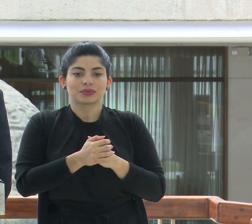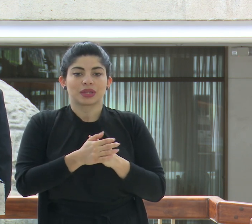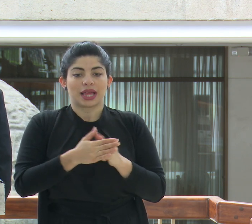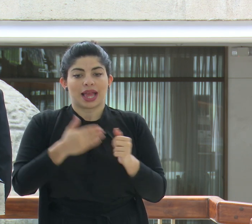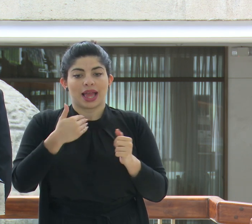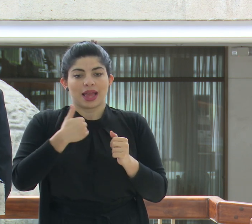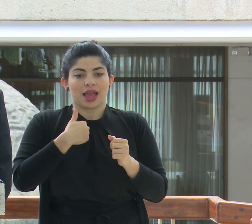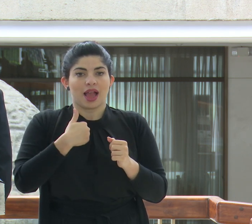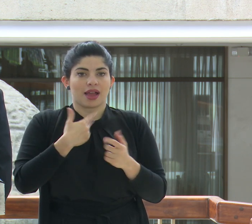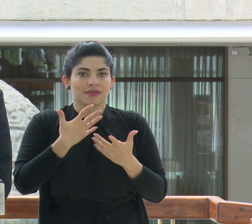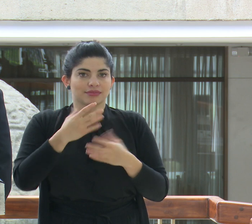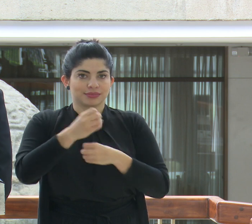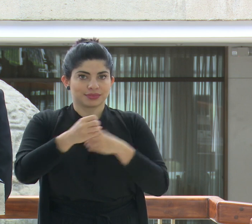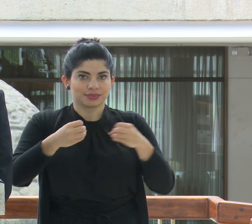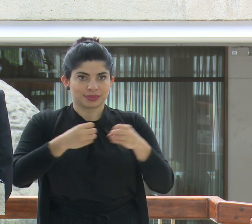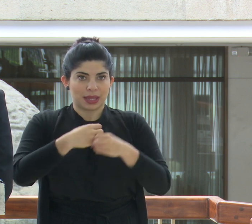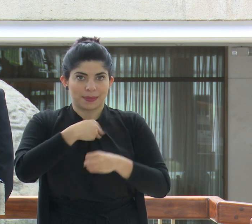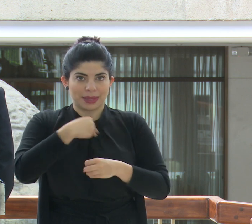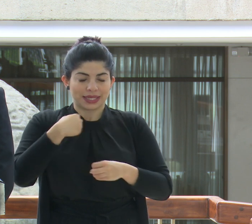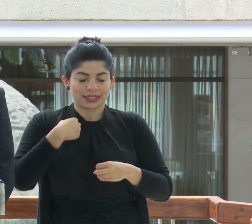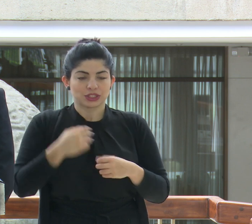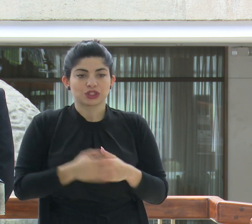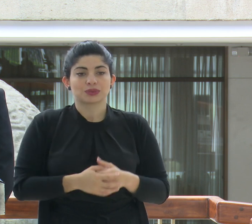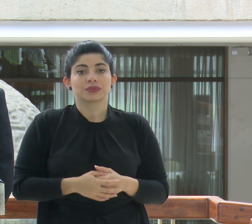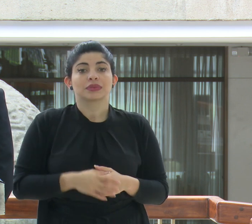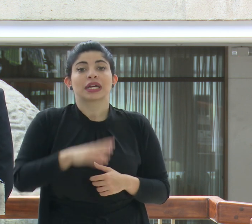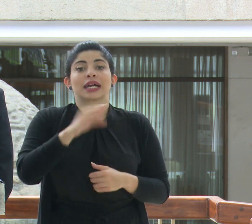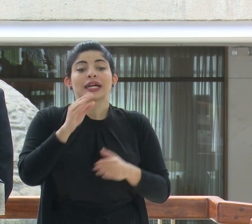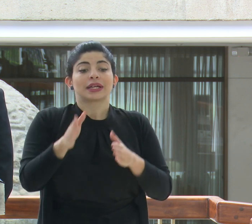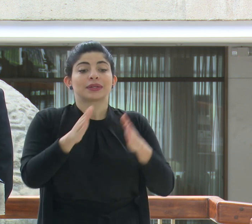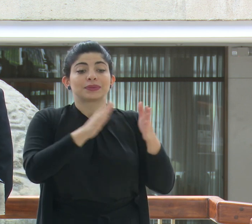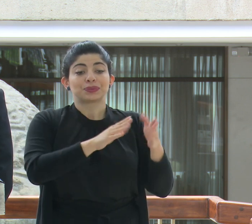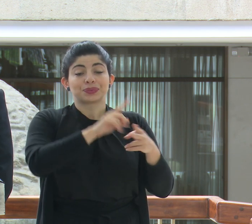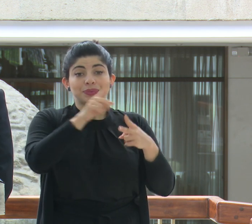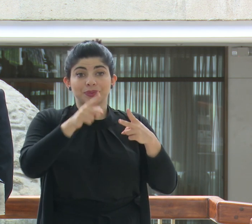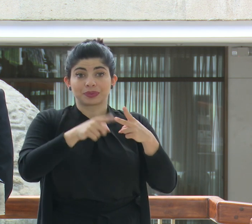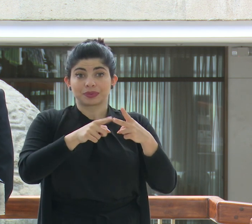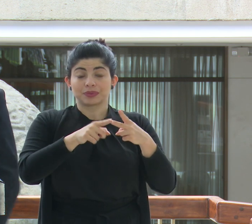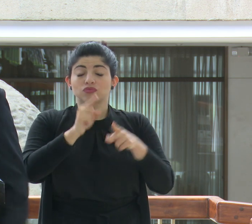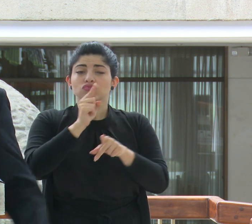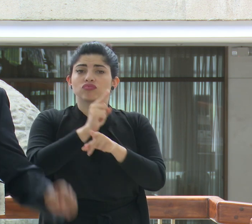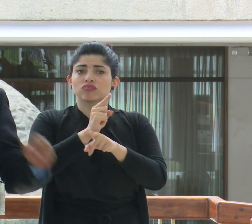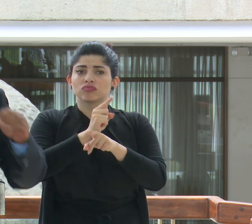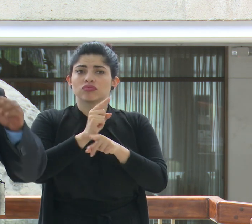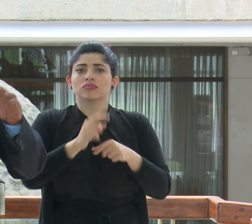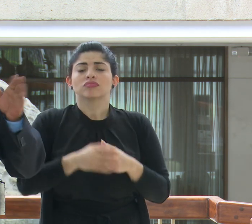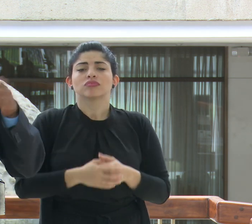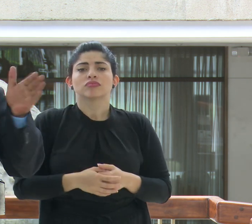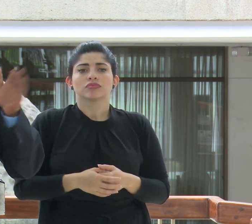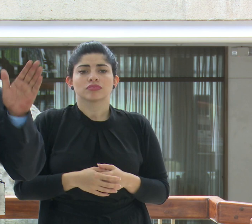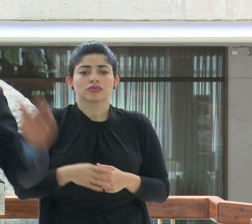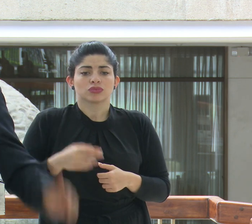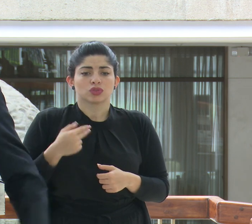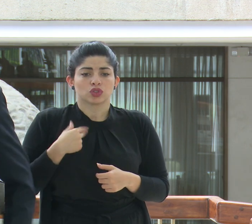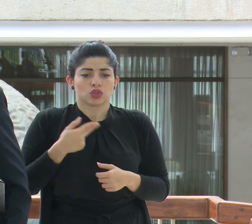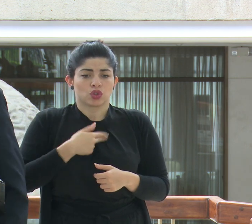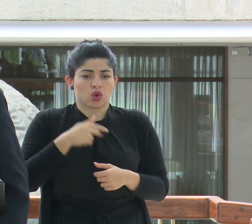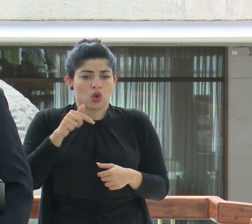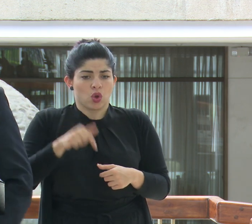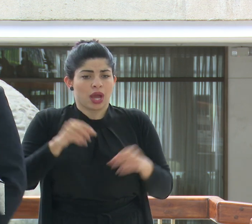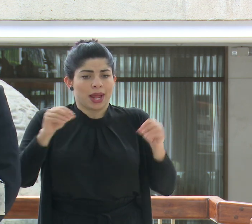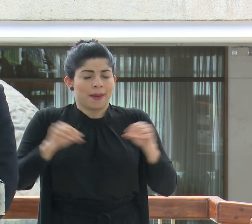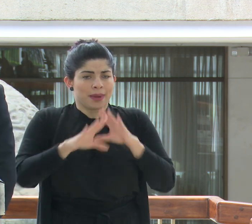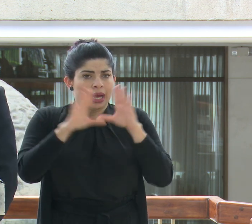el despacho del ministro. Y con respecto a lo segundo, sí, efectivamente, pues estábamos hoy en la mañana